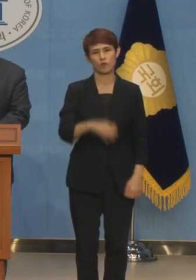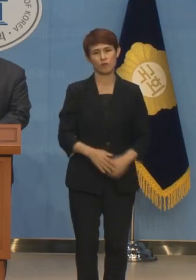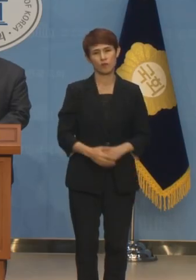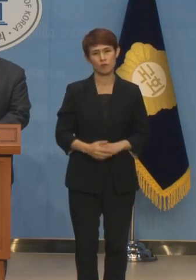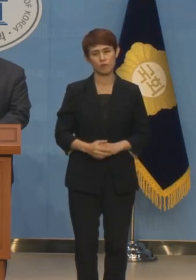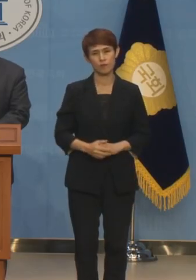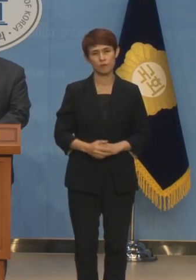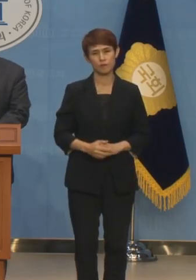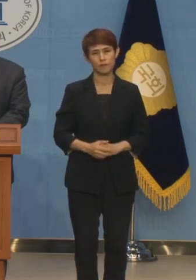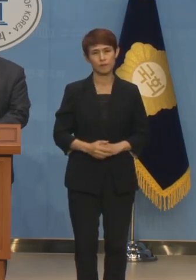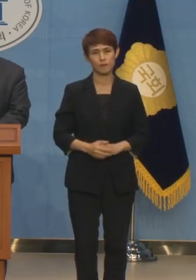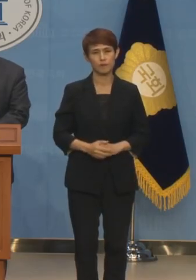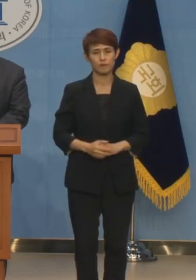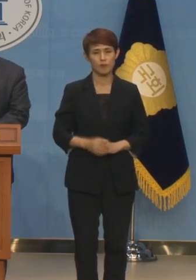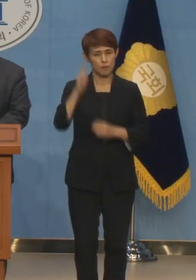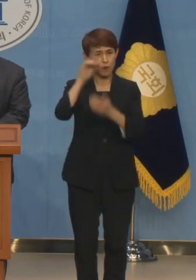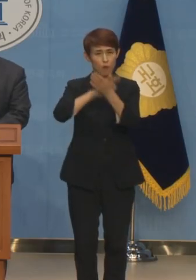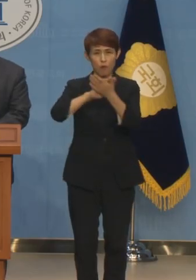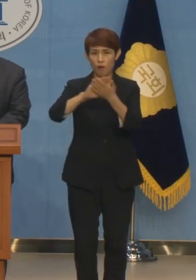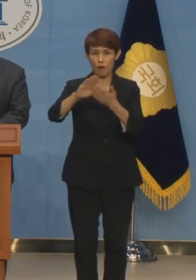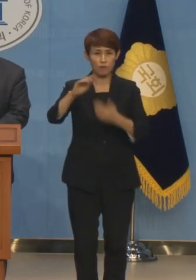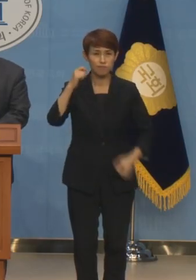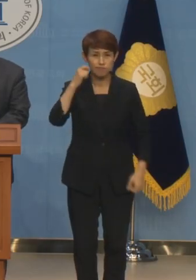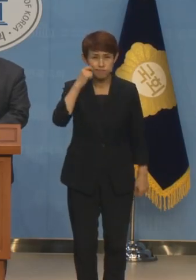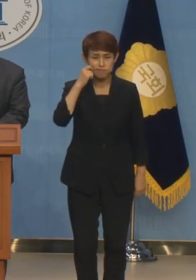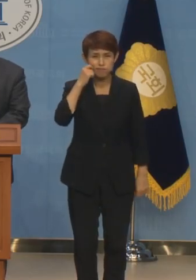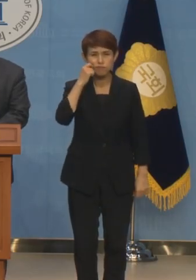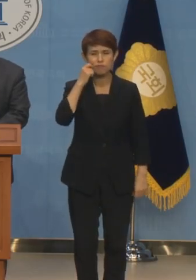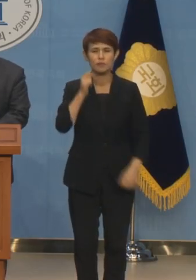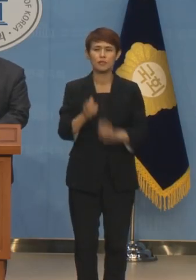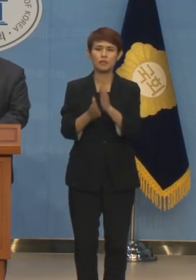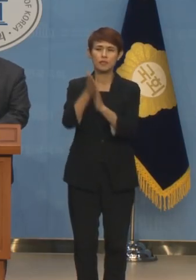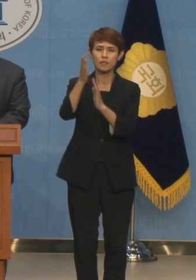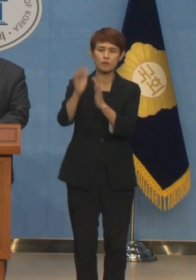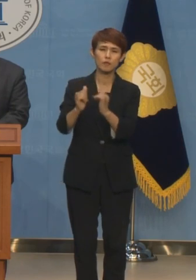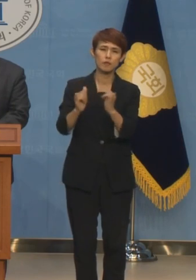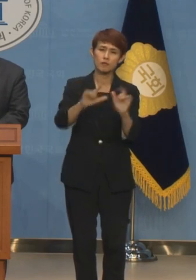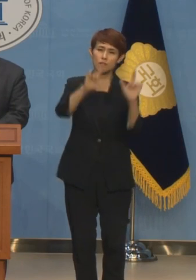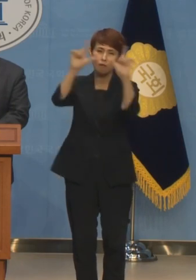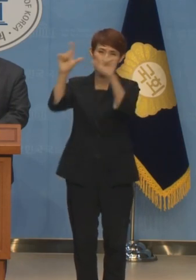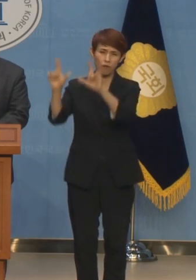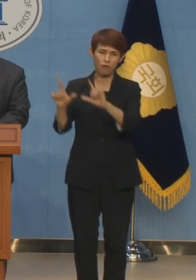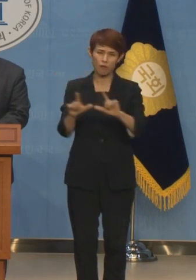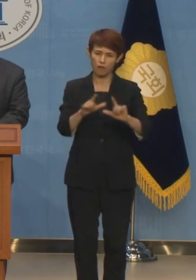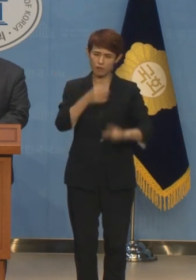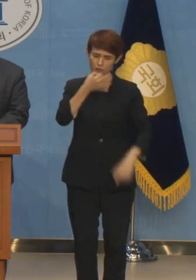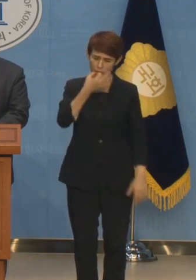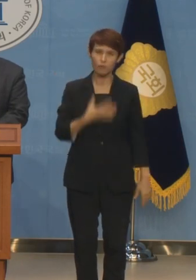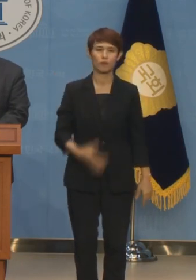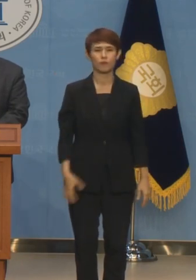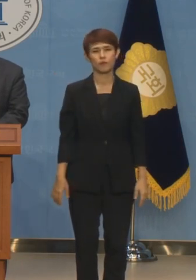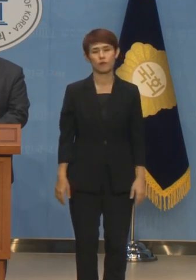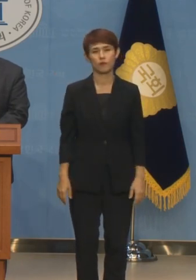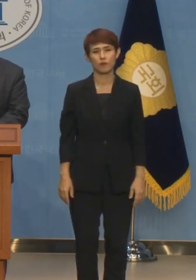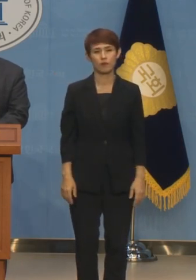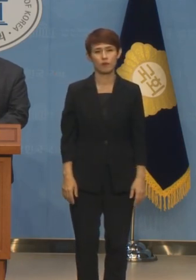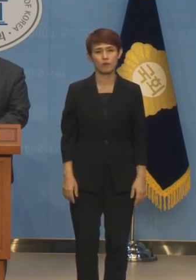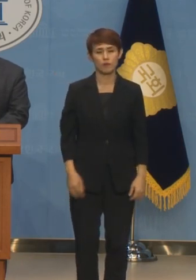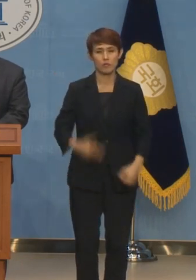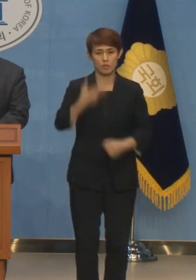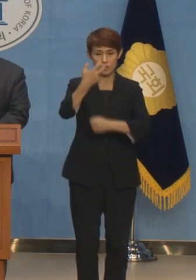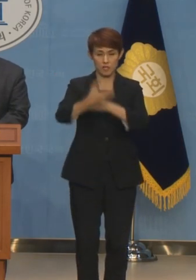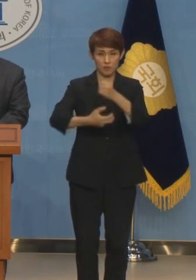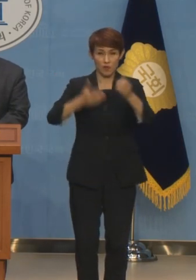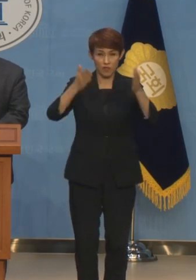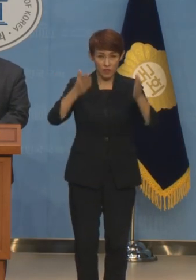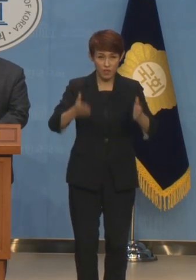현실이었습니다. 평화가 흔들리면 파주 시민의 일상은 여지없이 깨져나갔습니다. 무려 70여 년간